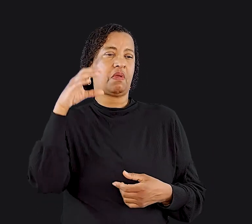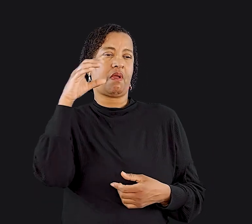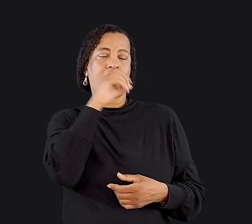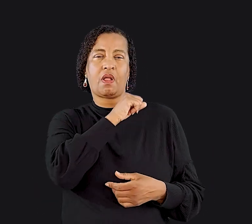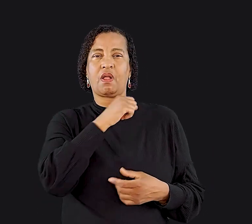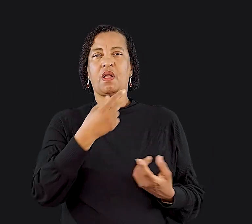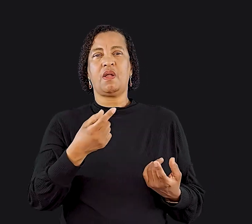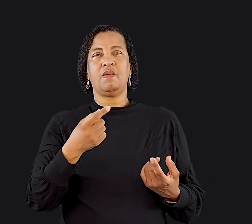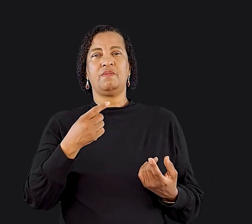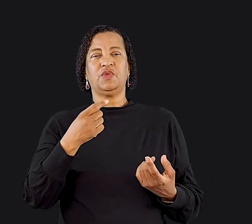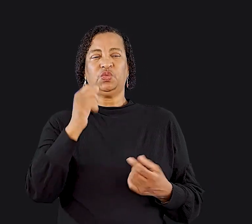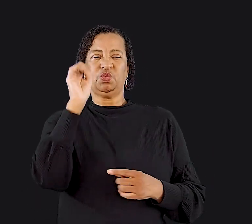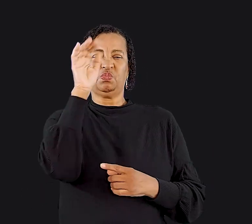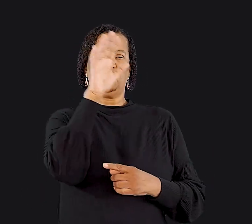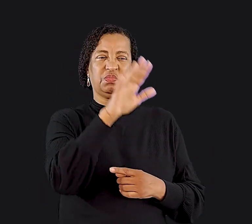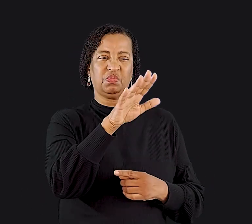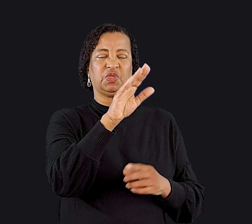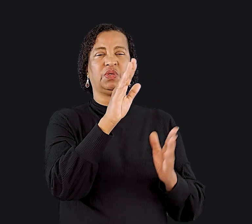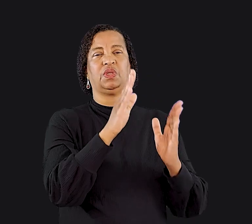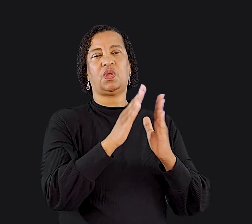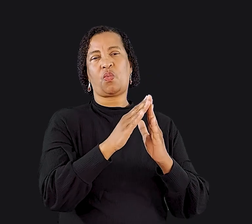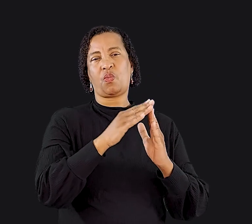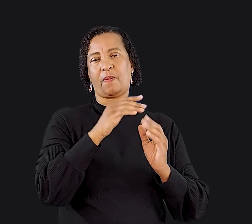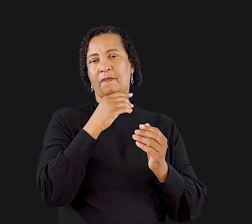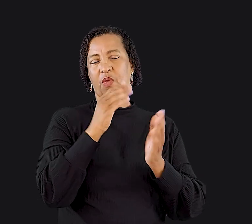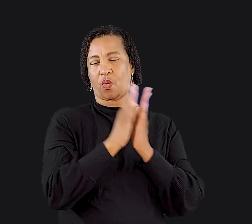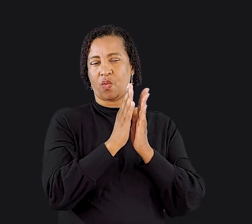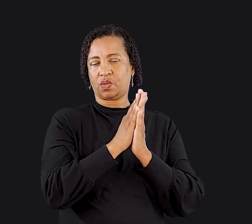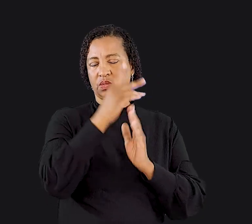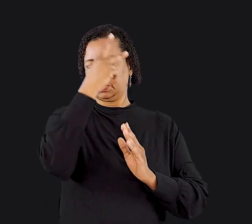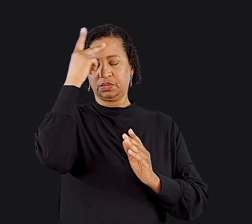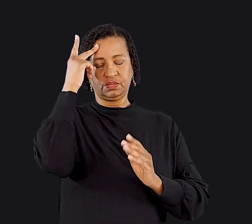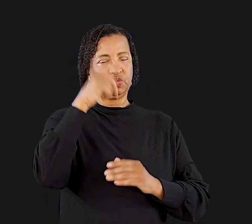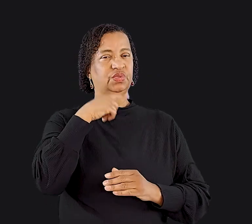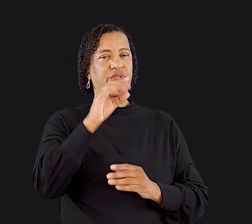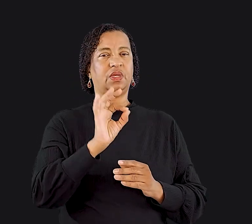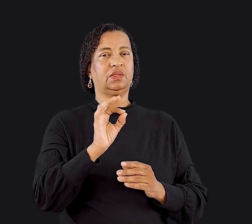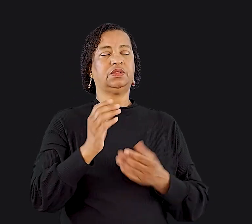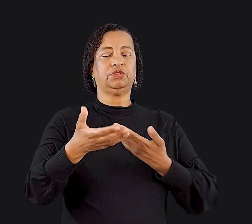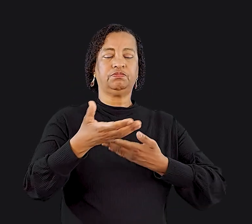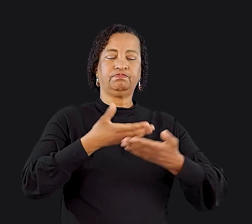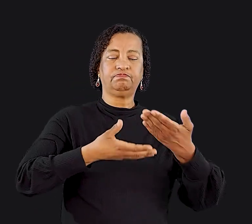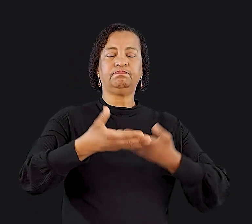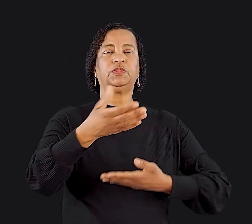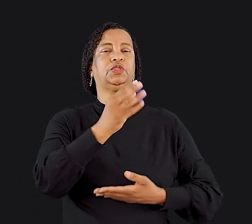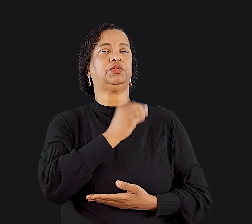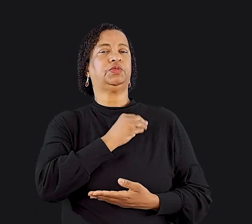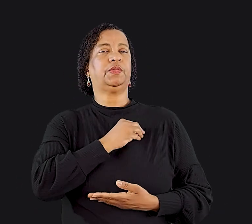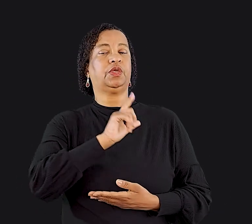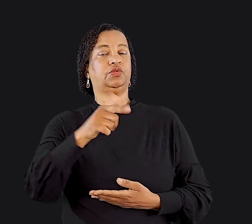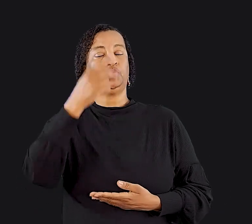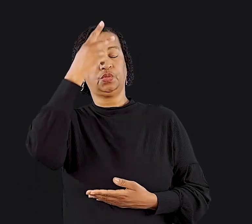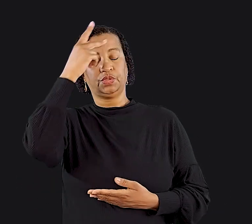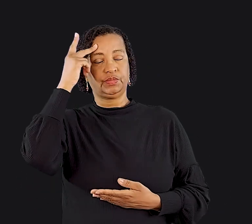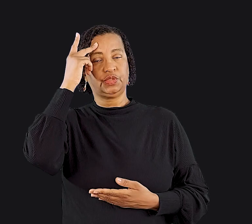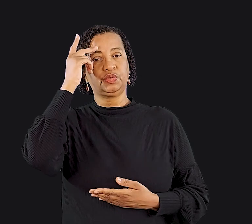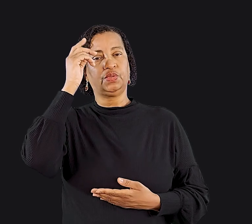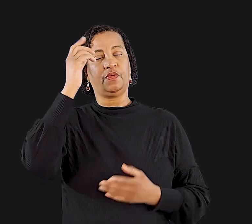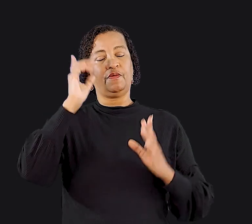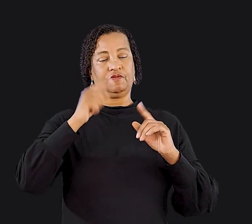precipite em impor as mãos sobre ninguém e não participe dos pecados dos outros. Conserve-se